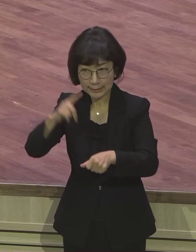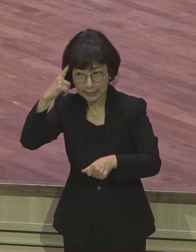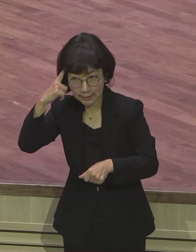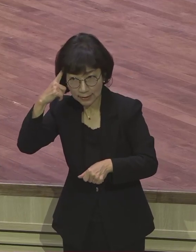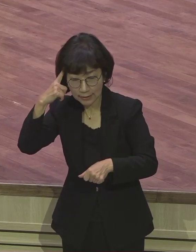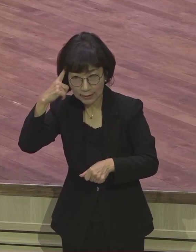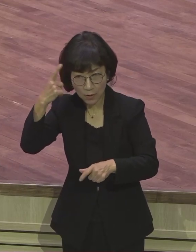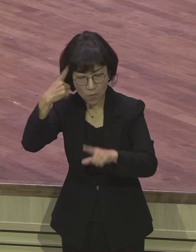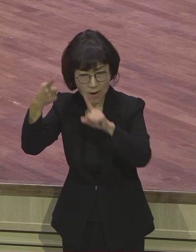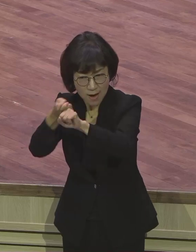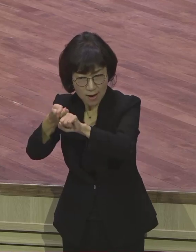맞춰있다.